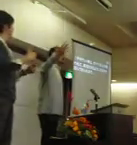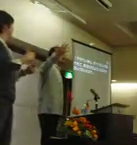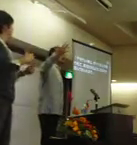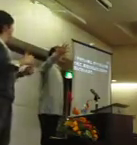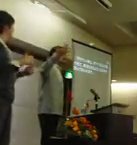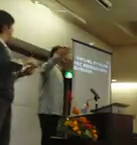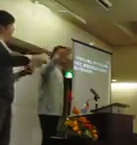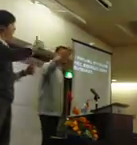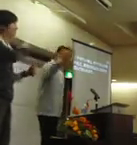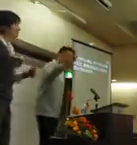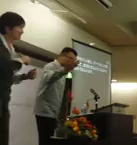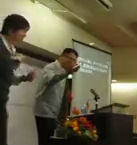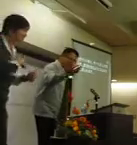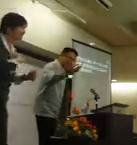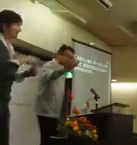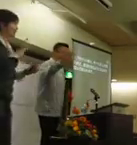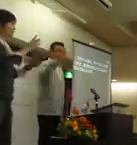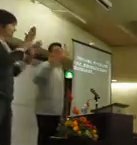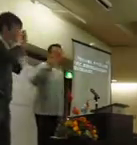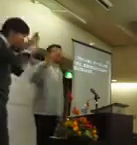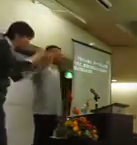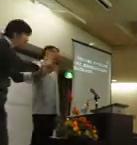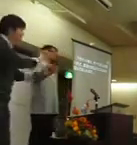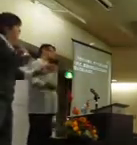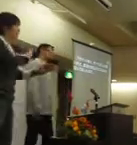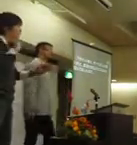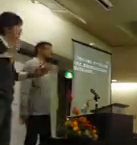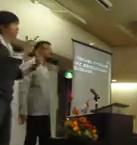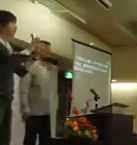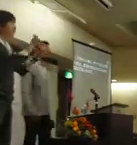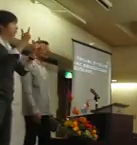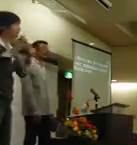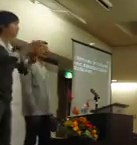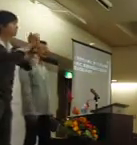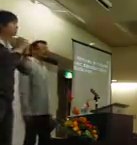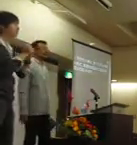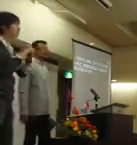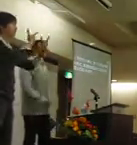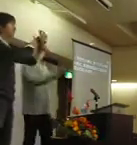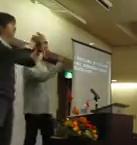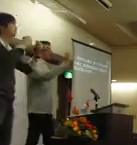が全うできるように祈り合いましょう。